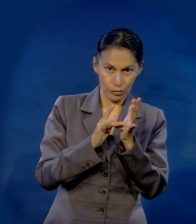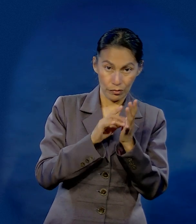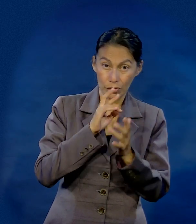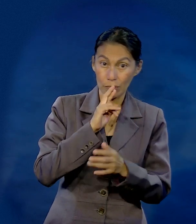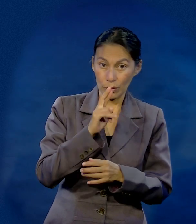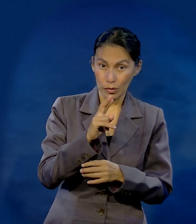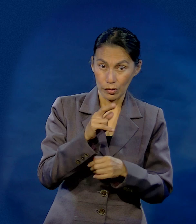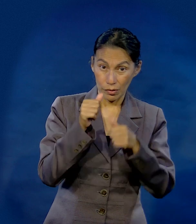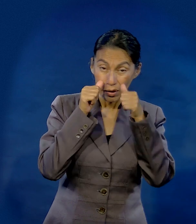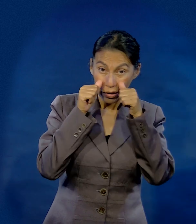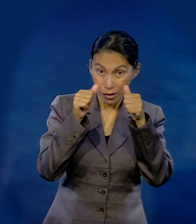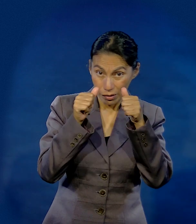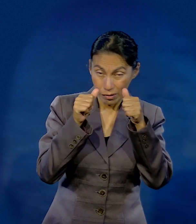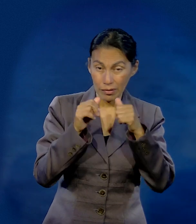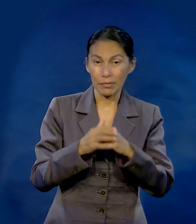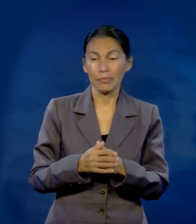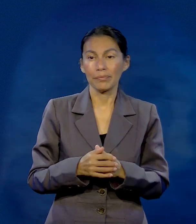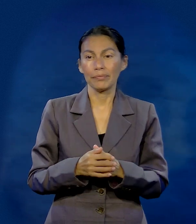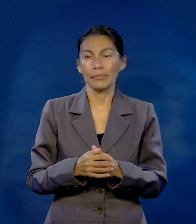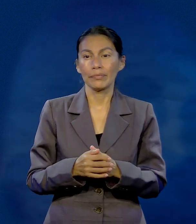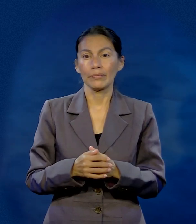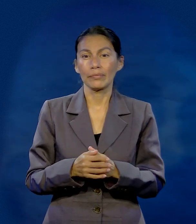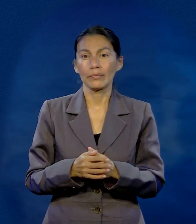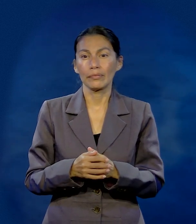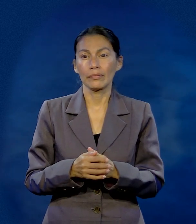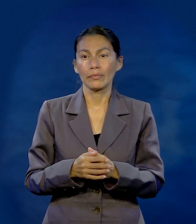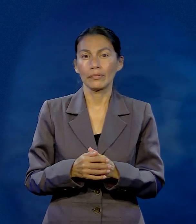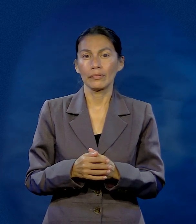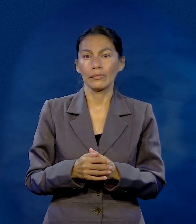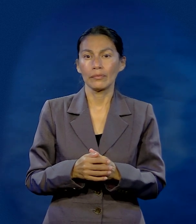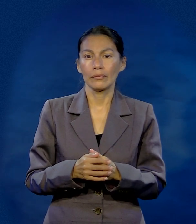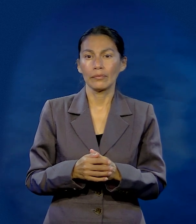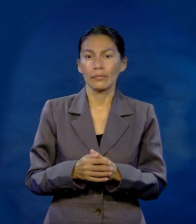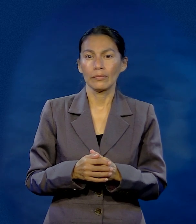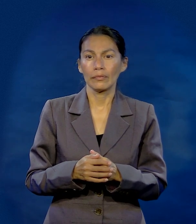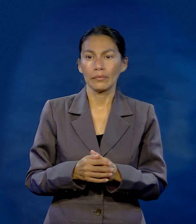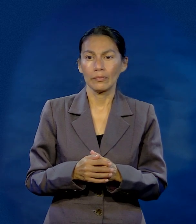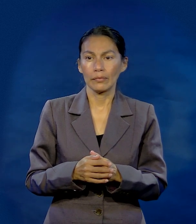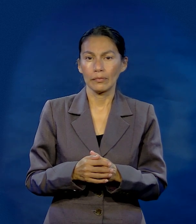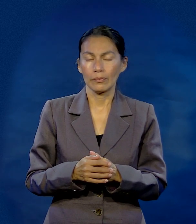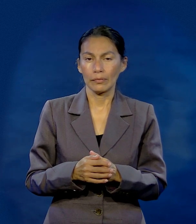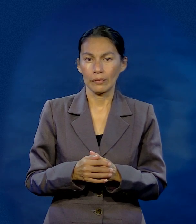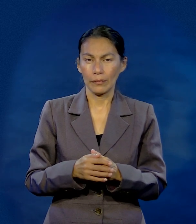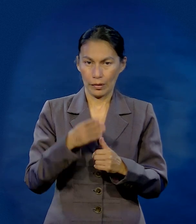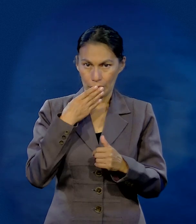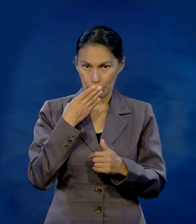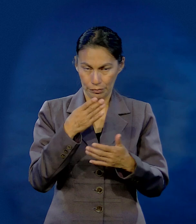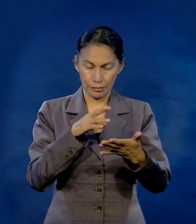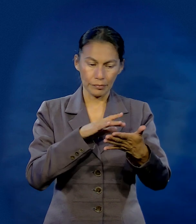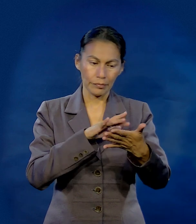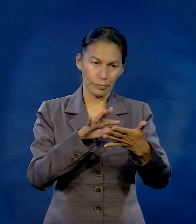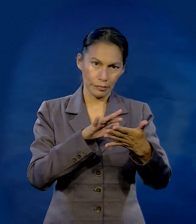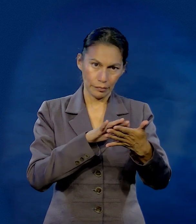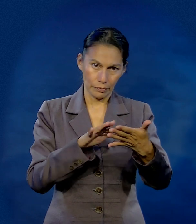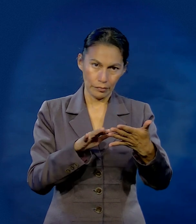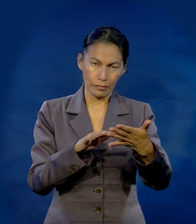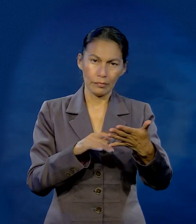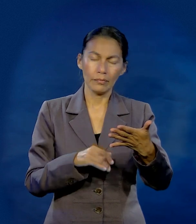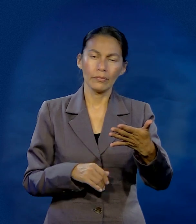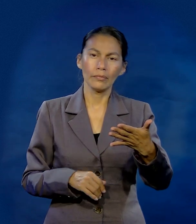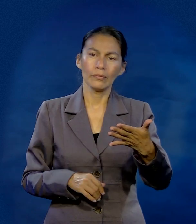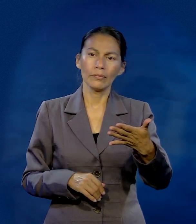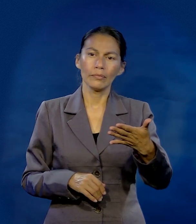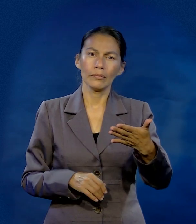Jesús y lo hace y ese es el contexto la reacción de Jesús amigos es